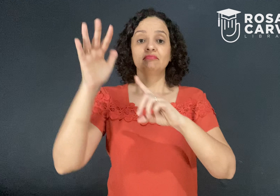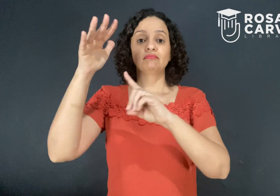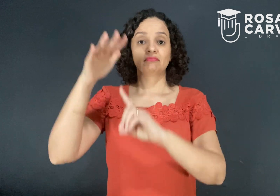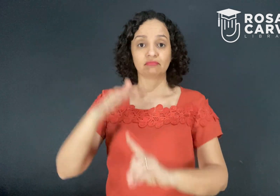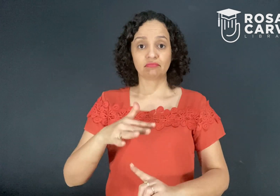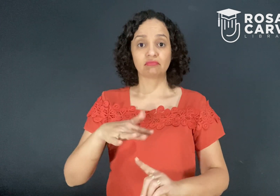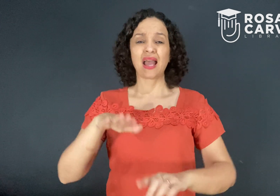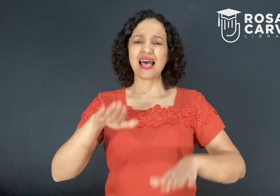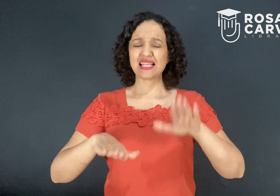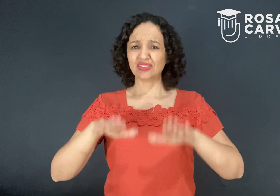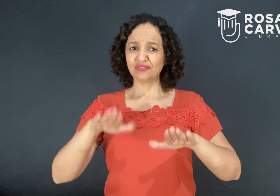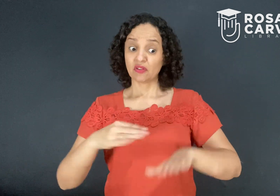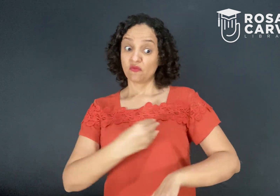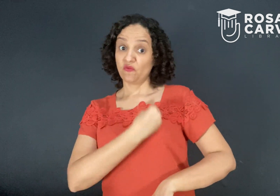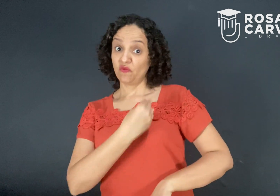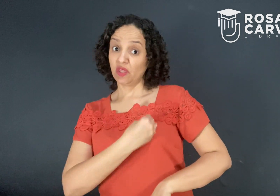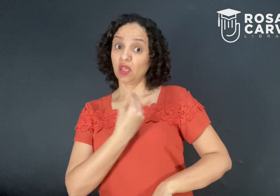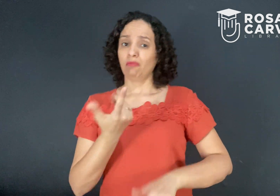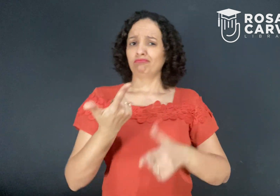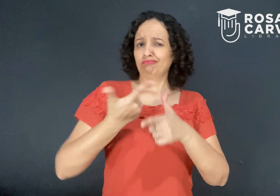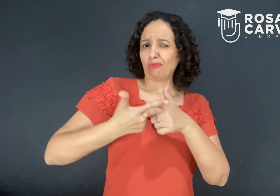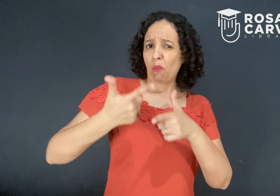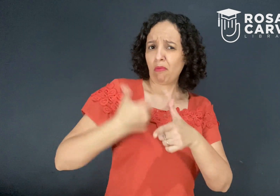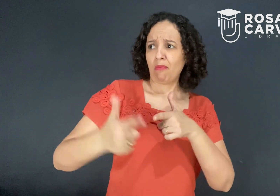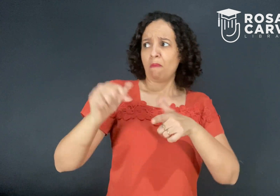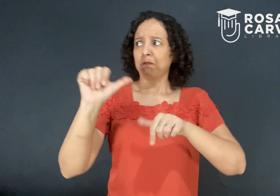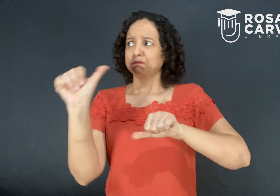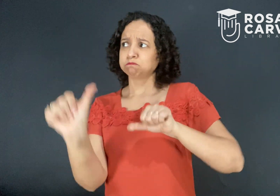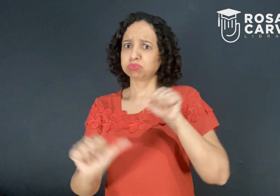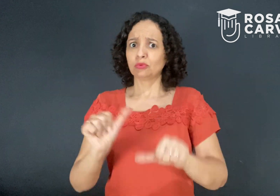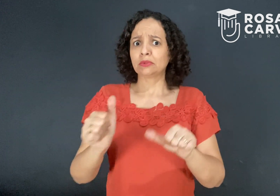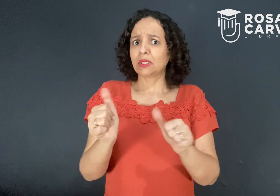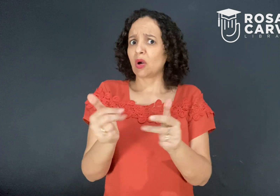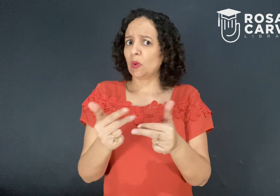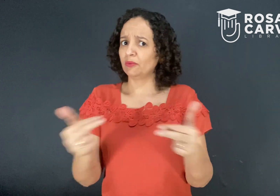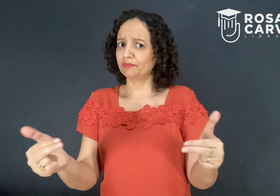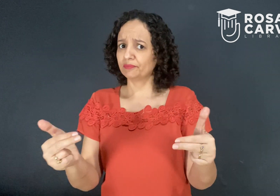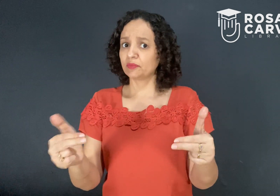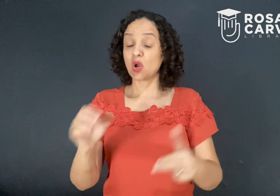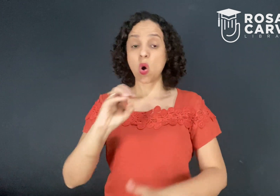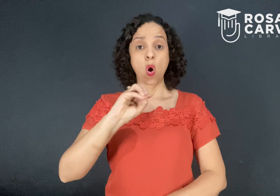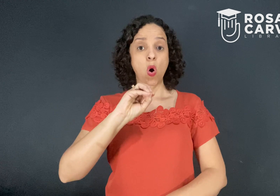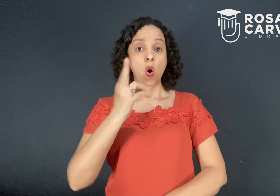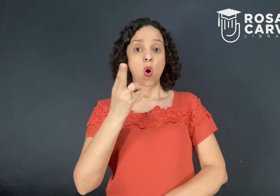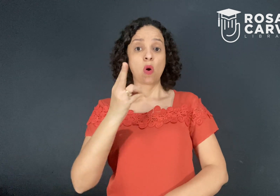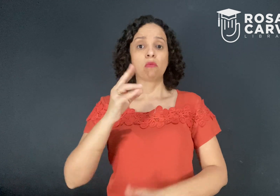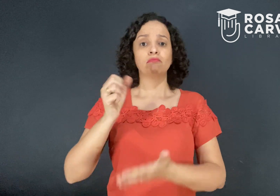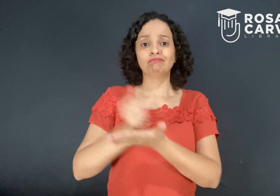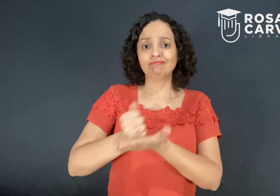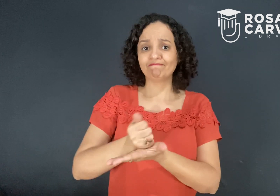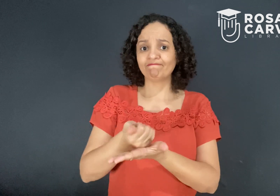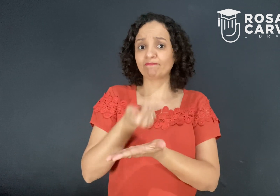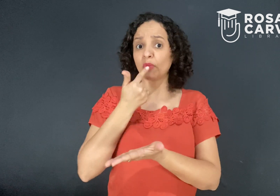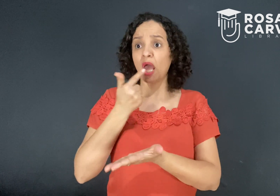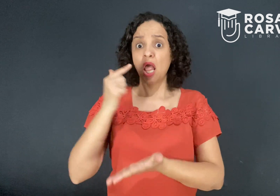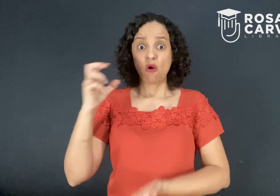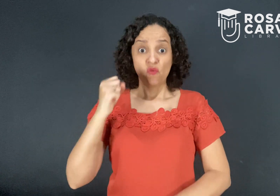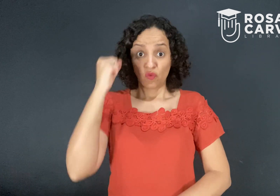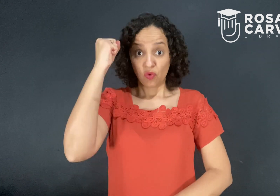uma mudança na vida, problemas que aconteceram. Pode ser pelo uso de